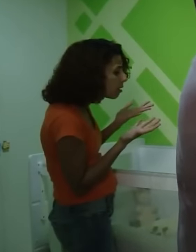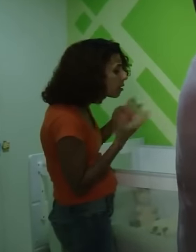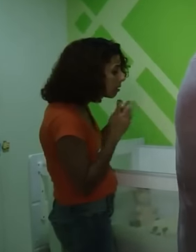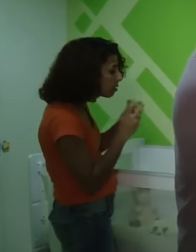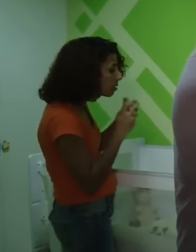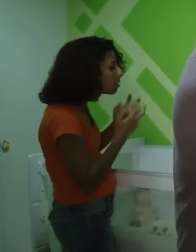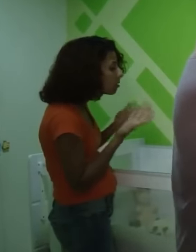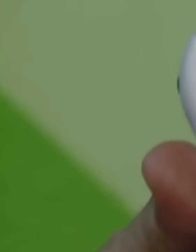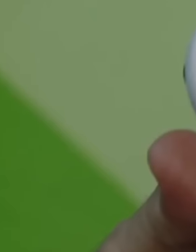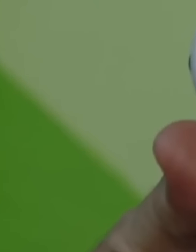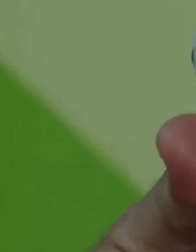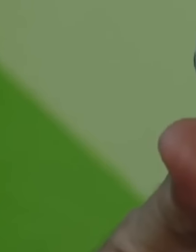Legal. Ela grava.